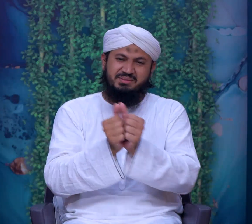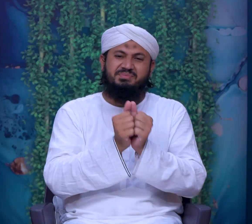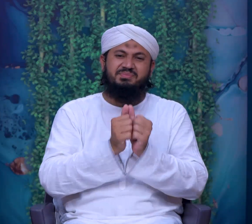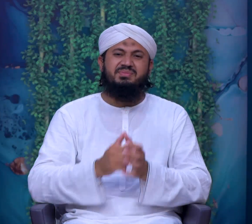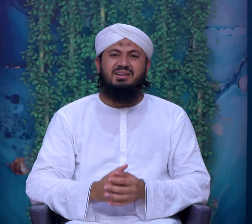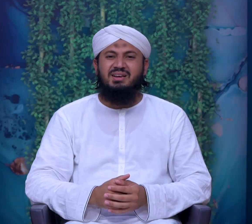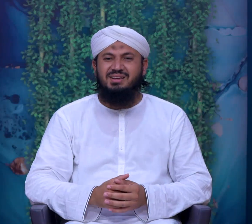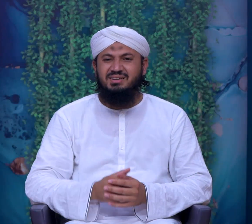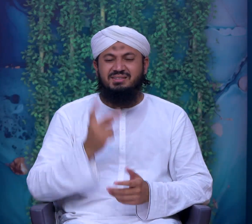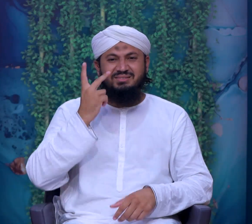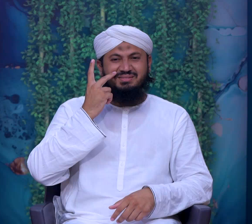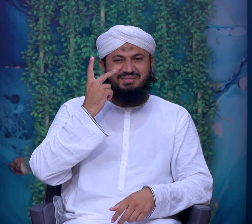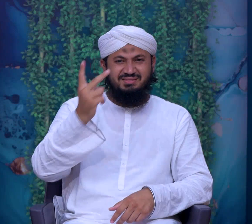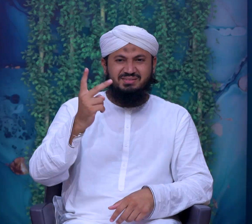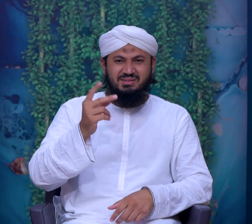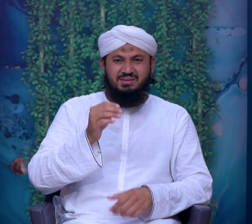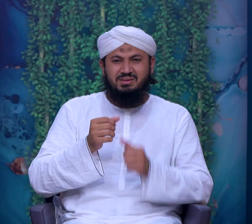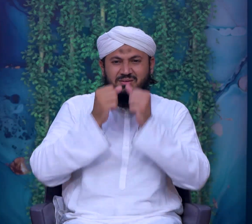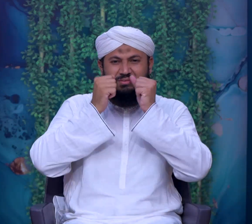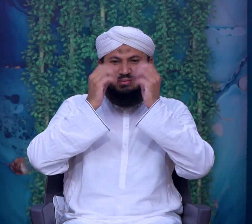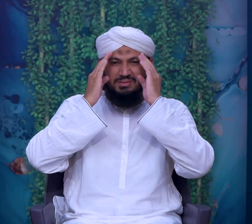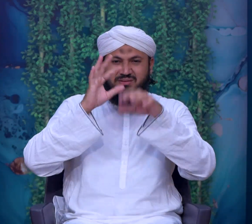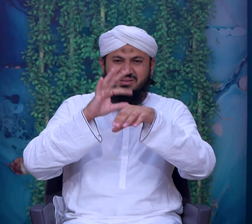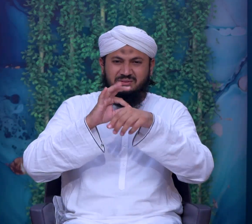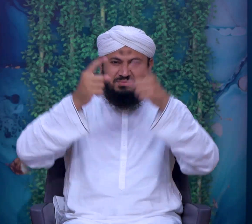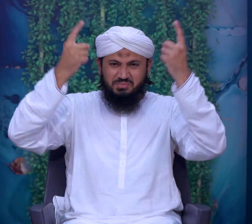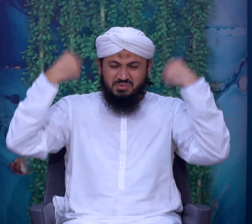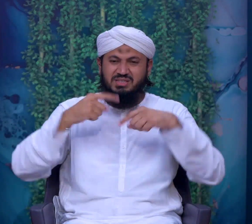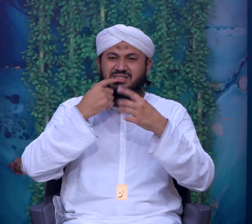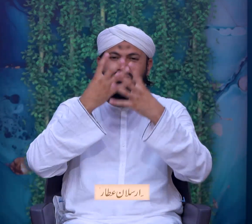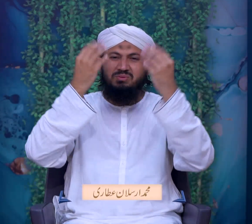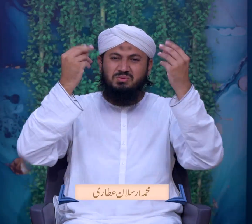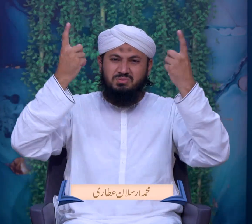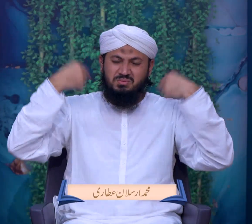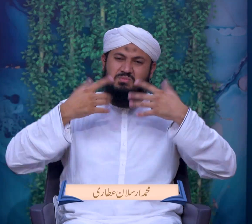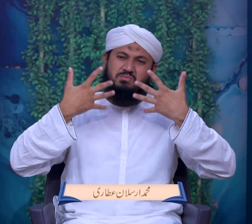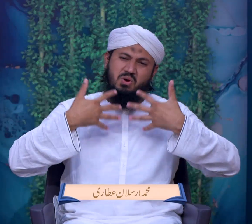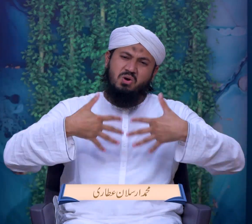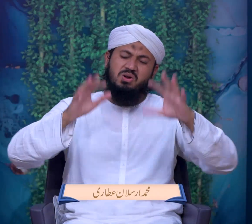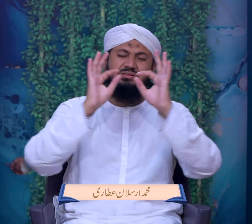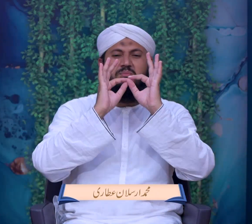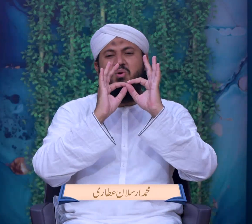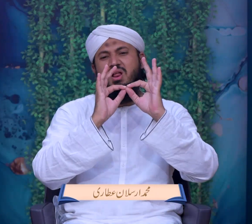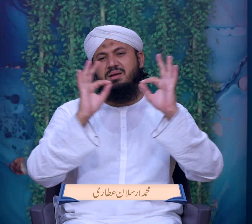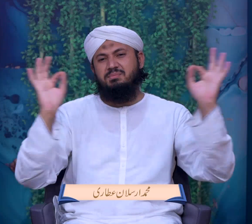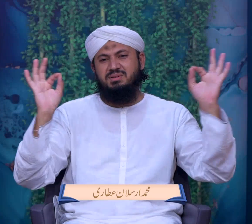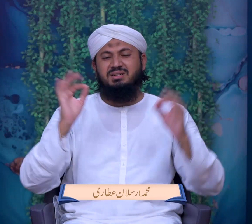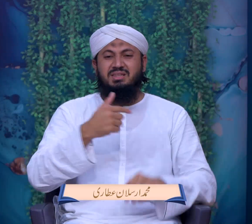نور کی جو کرنیں پھوٹتی دیکھیں، اس کے بھی چند ایمان افروز واقعات سنیں گے۔ اللہ کرے کہ ہم دل جمعی کے ساتھ اول